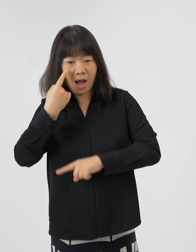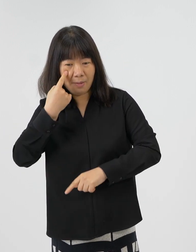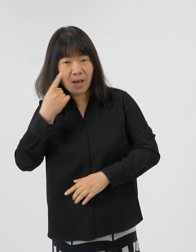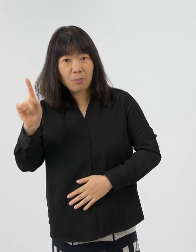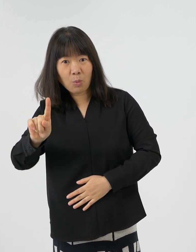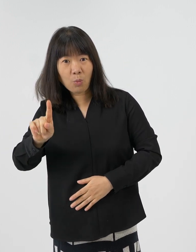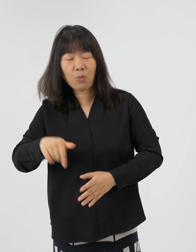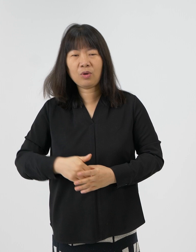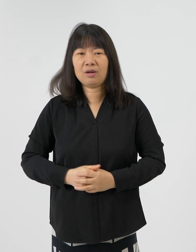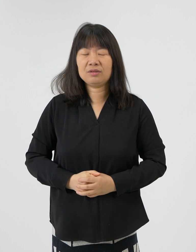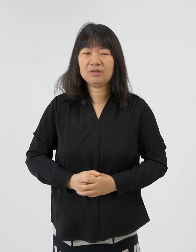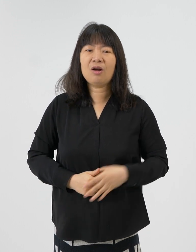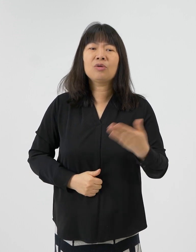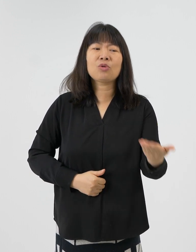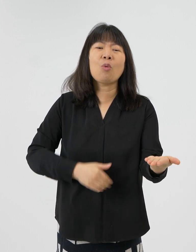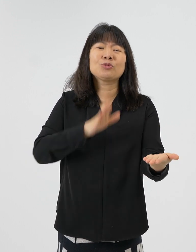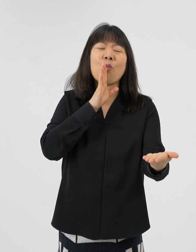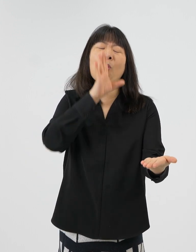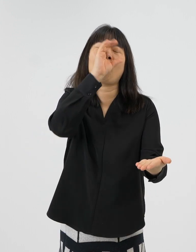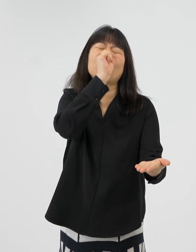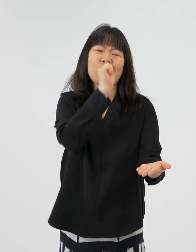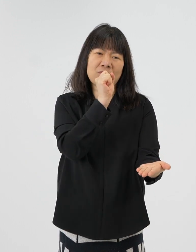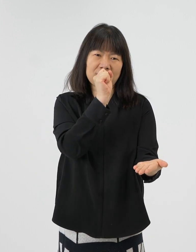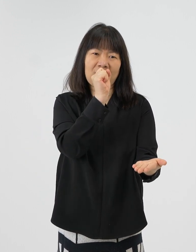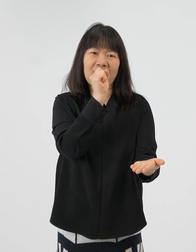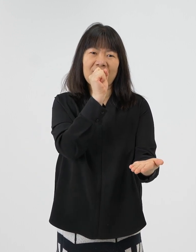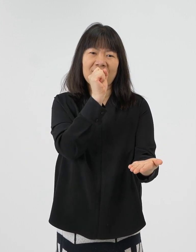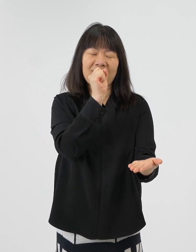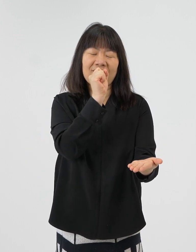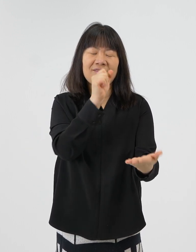돼요. 넌 참 좋겠다.